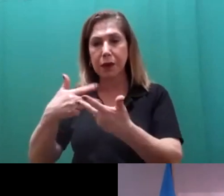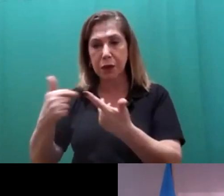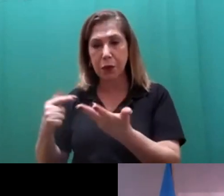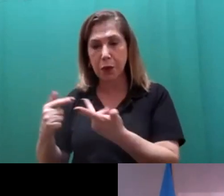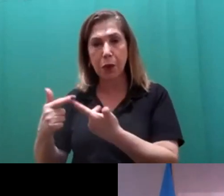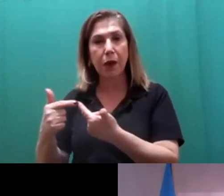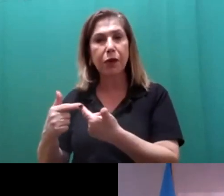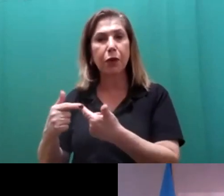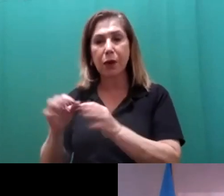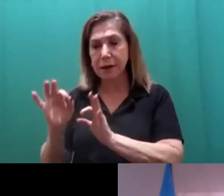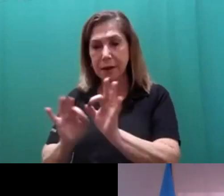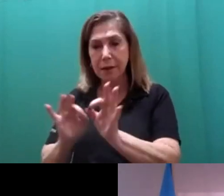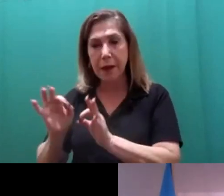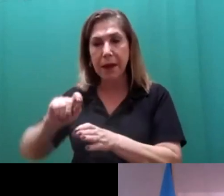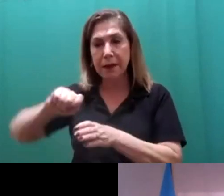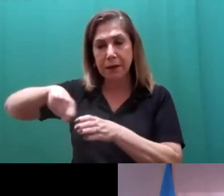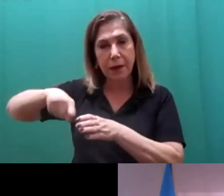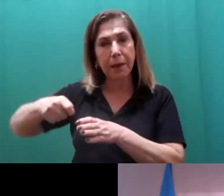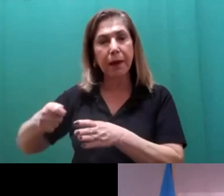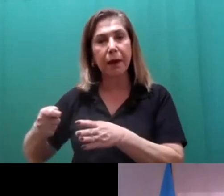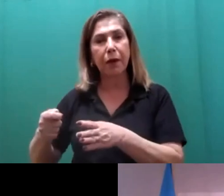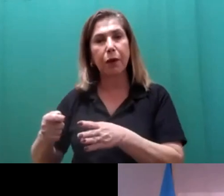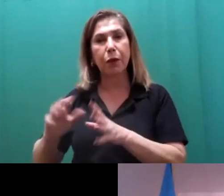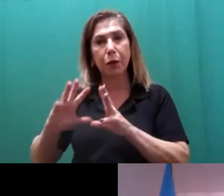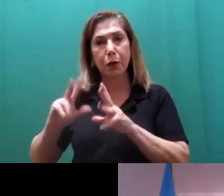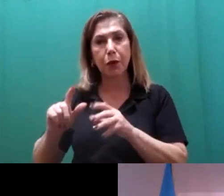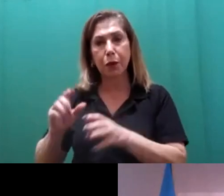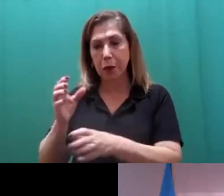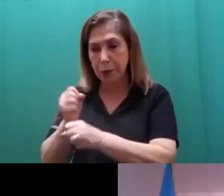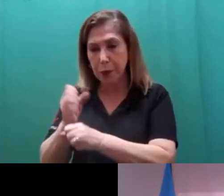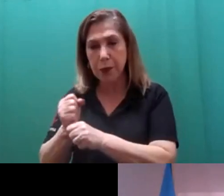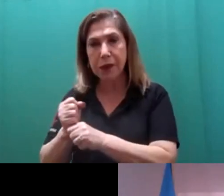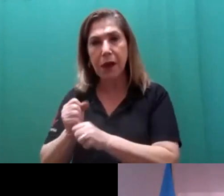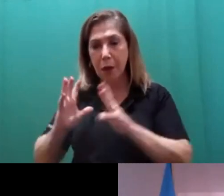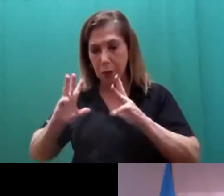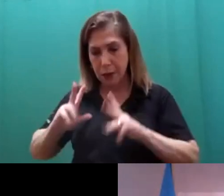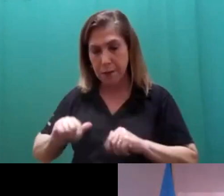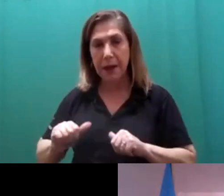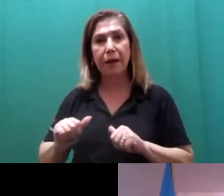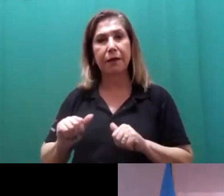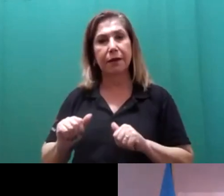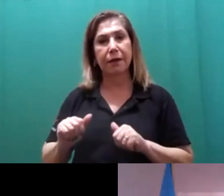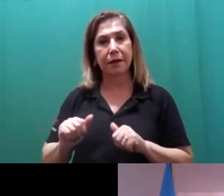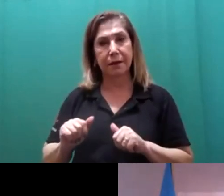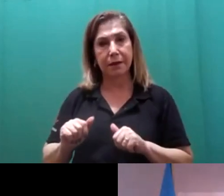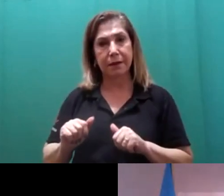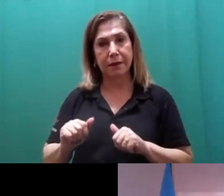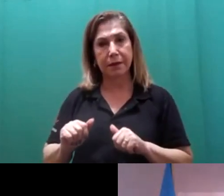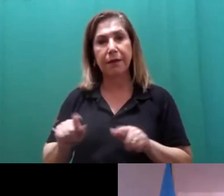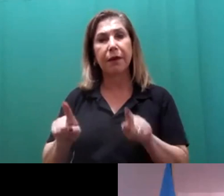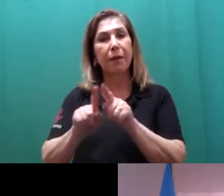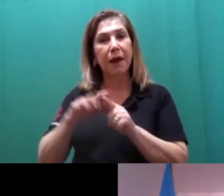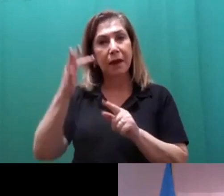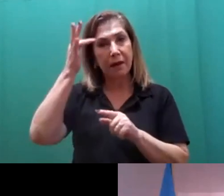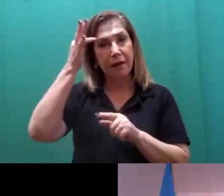la preparación de los alimentos, etcétera, las condiciones de limpieza, higiene y la filosofía de